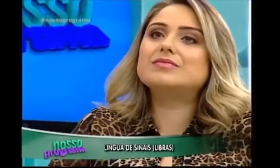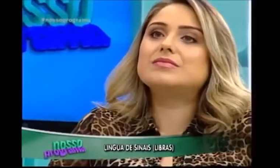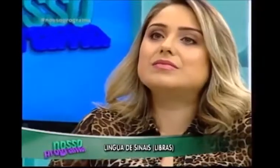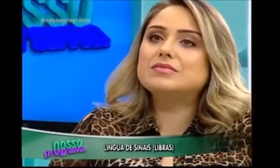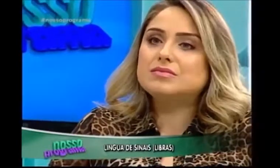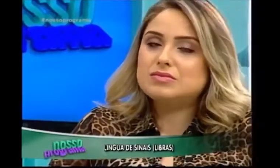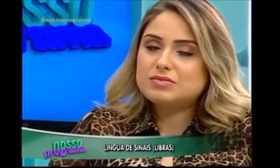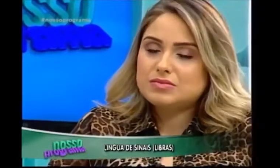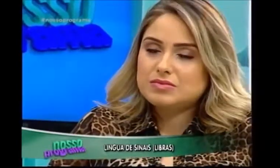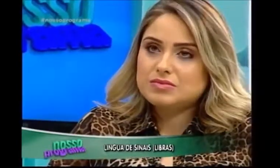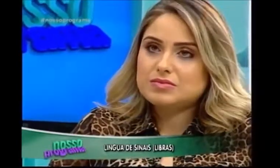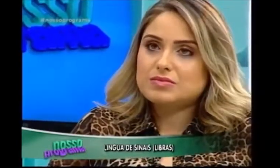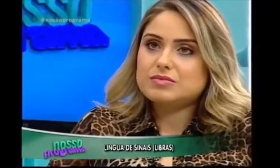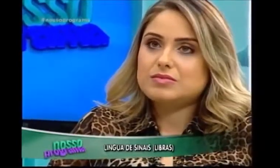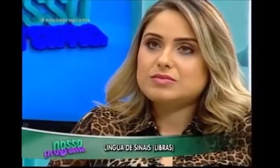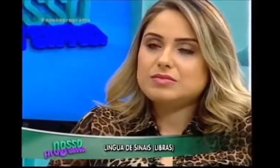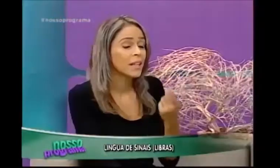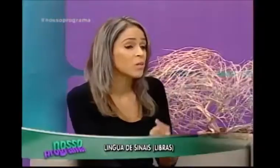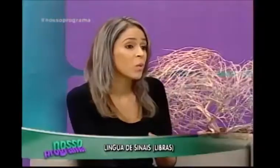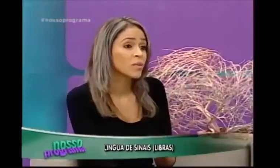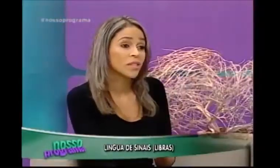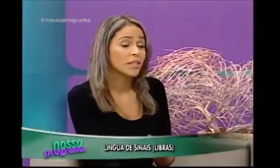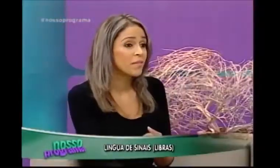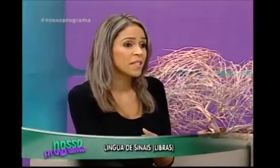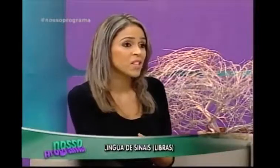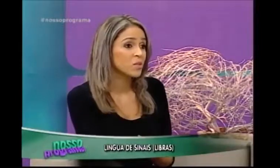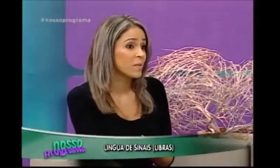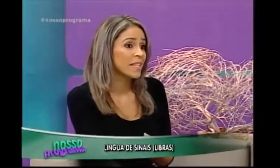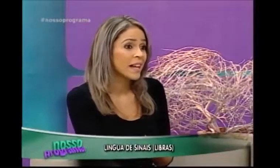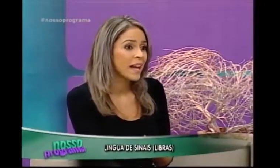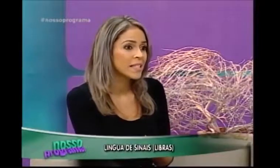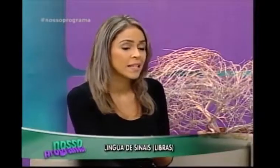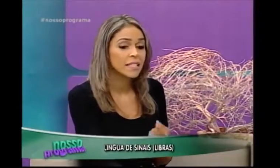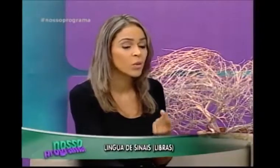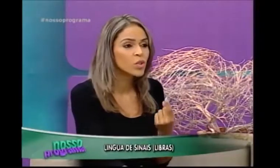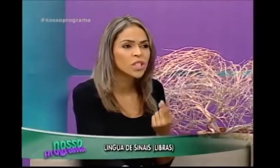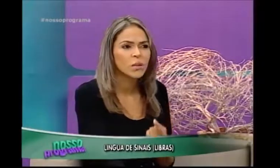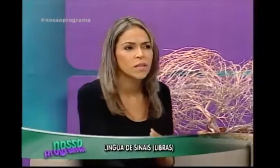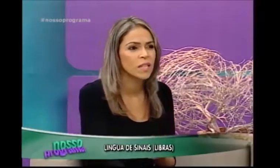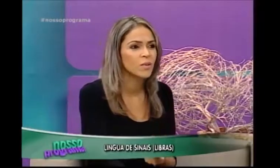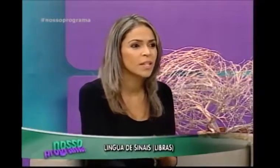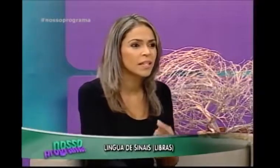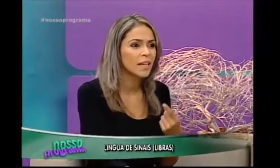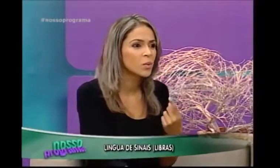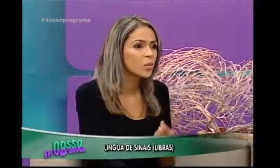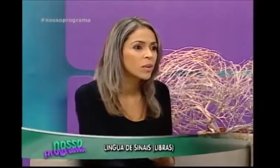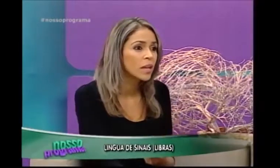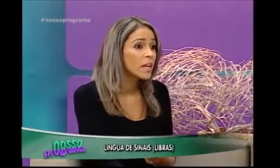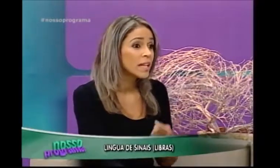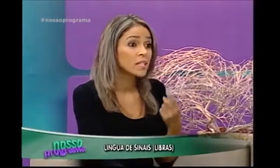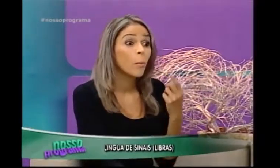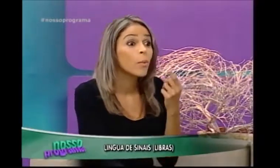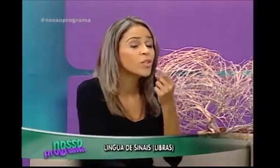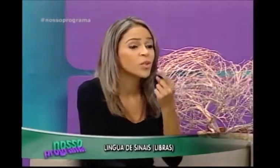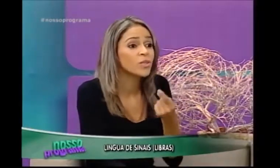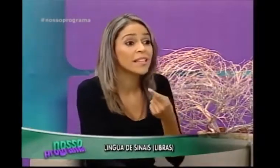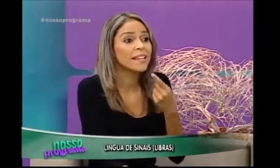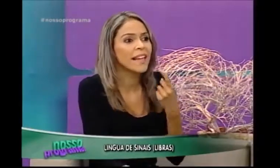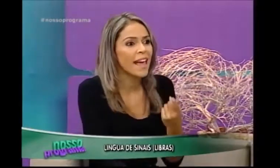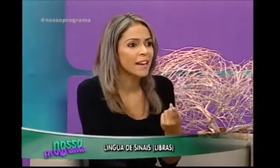noção, sabe? Eles eram tratados como deficientes mentais, eles não tinham acesso à literatura, eles não podiam sequer